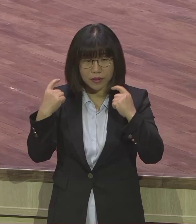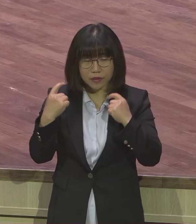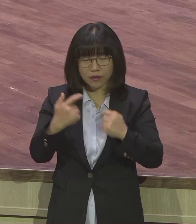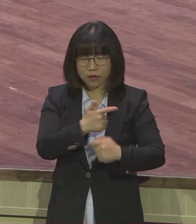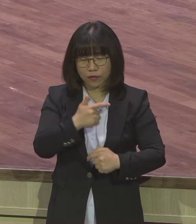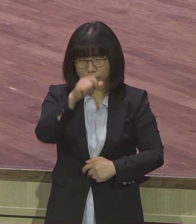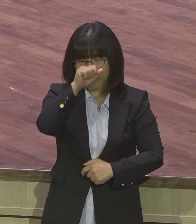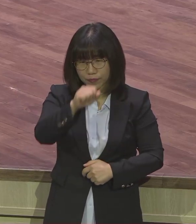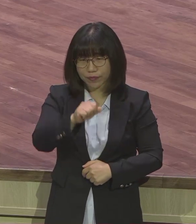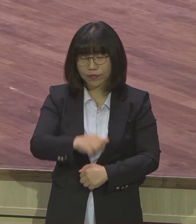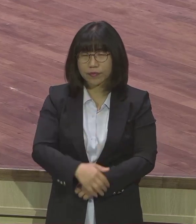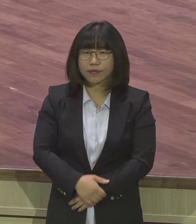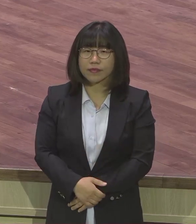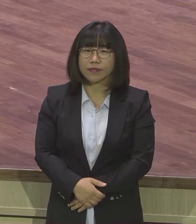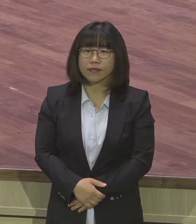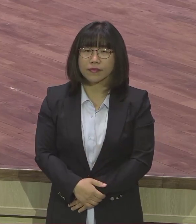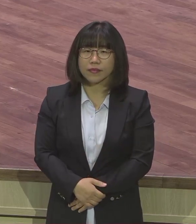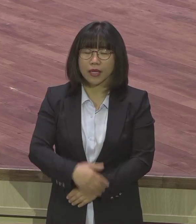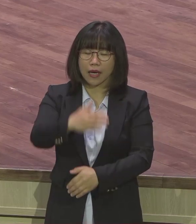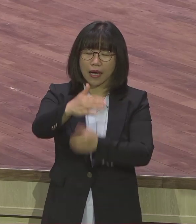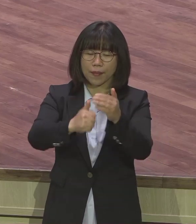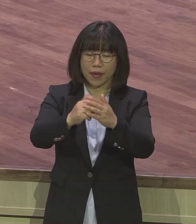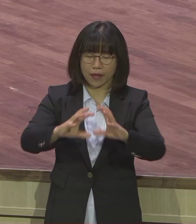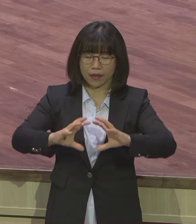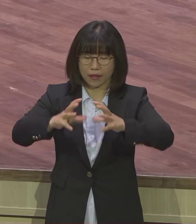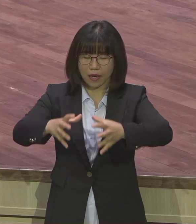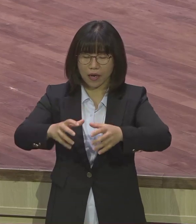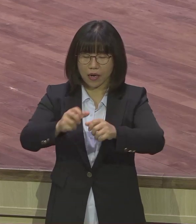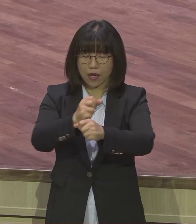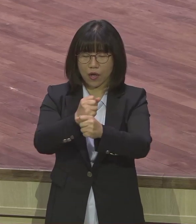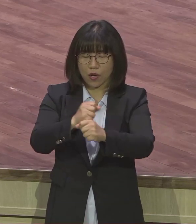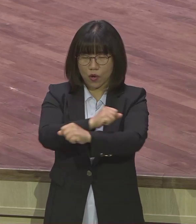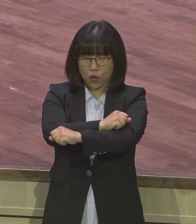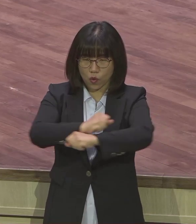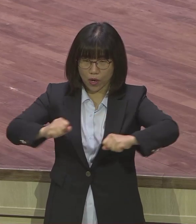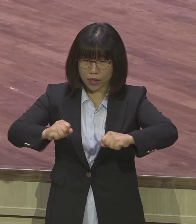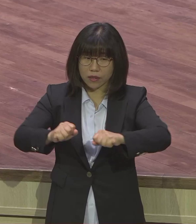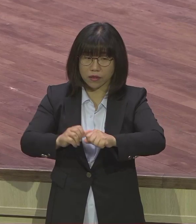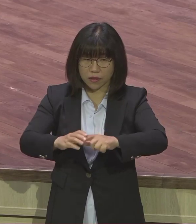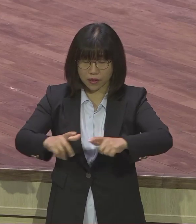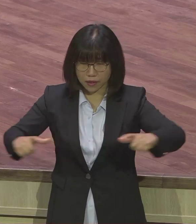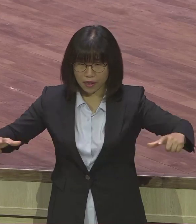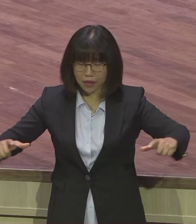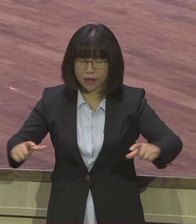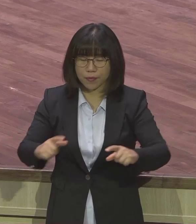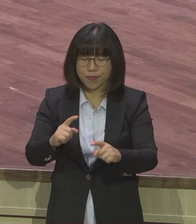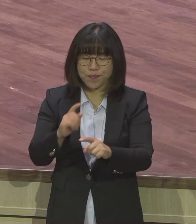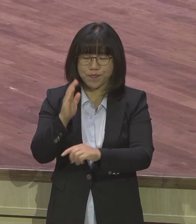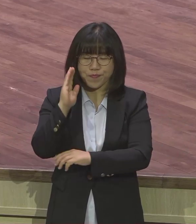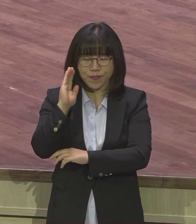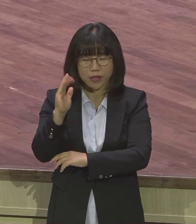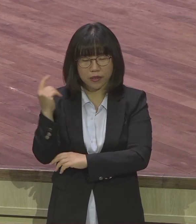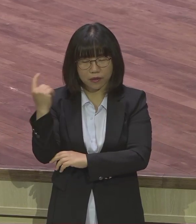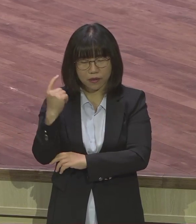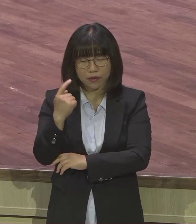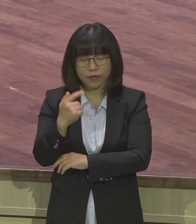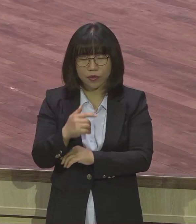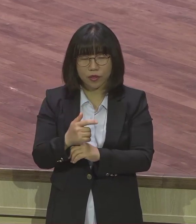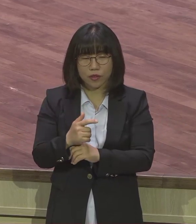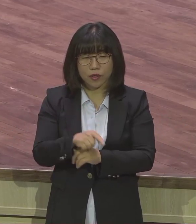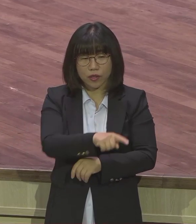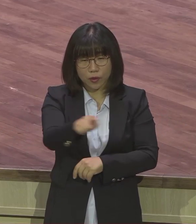나라를 확장해 나가는 현장이 계속 여러분 이 교회가 확산되고 있음을